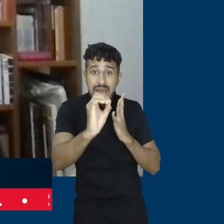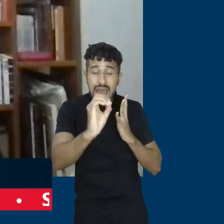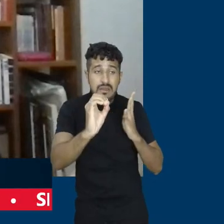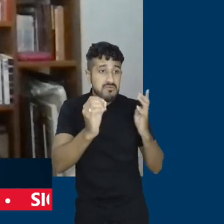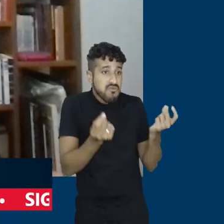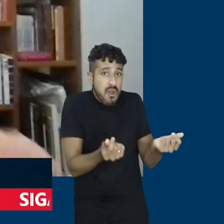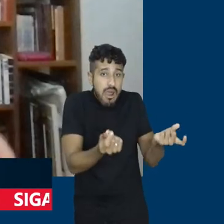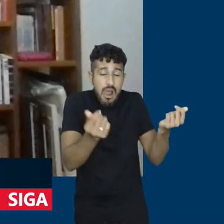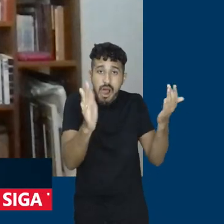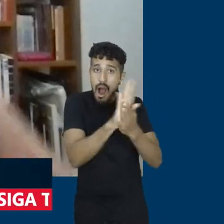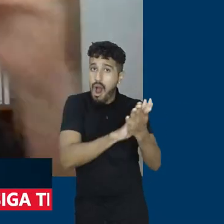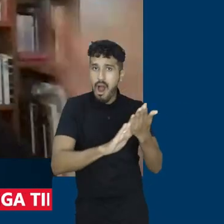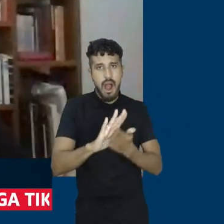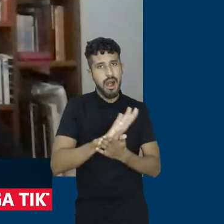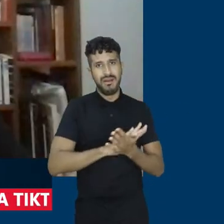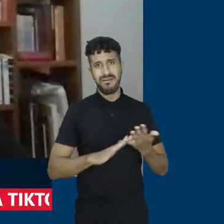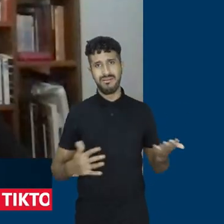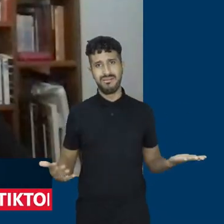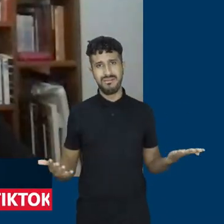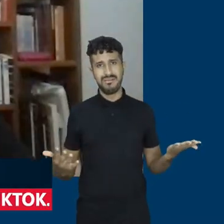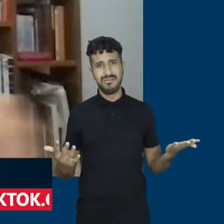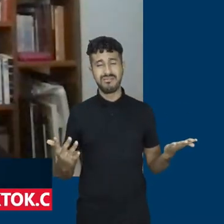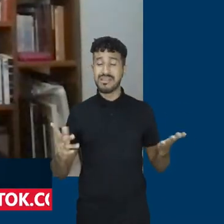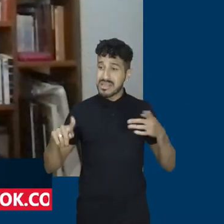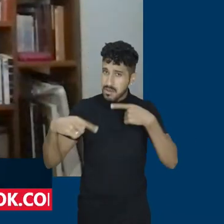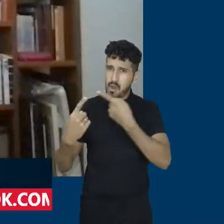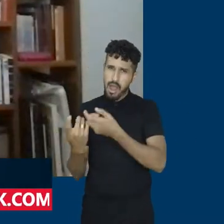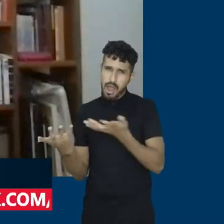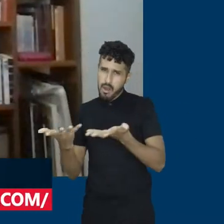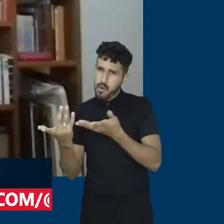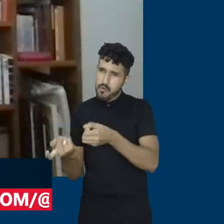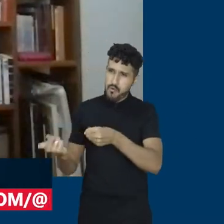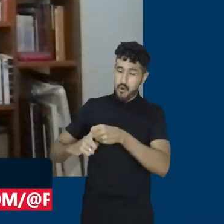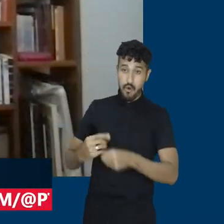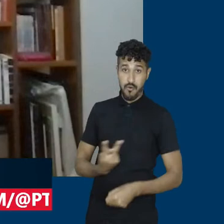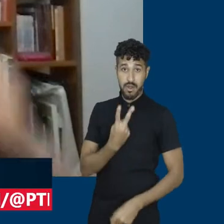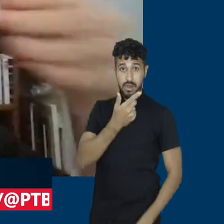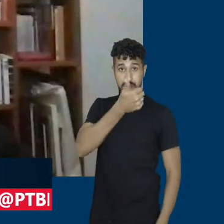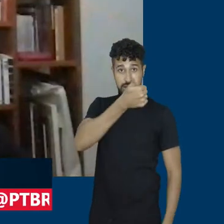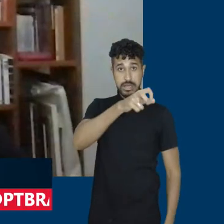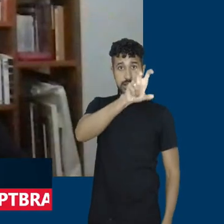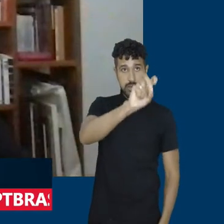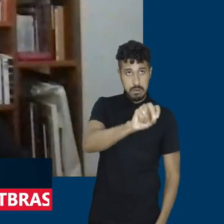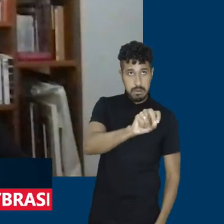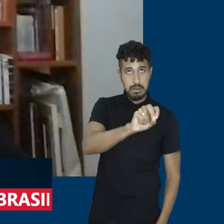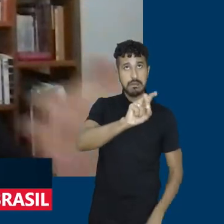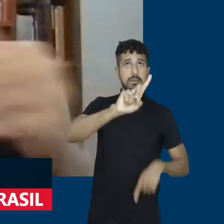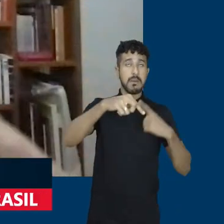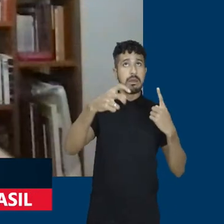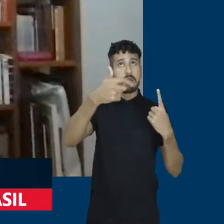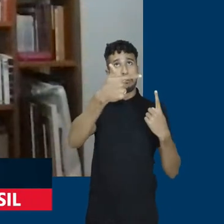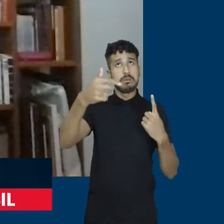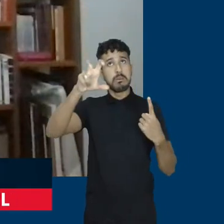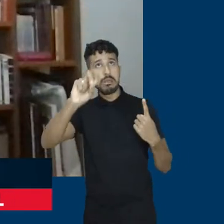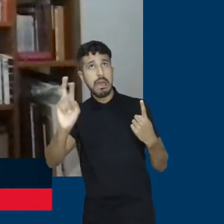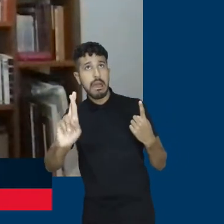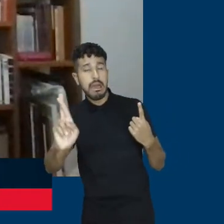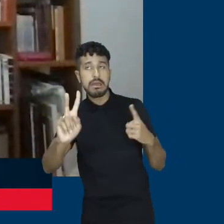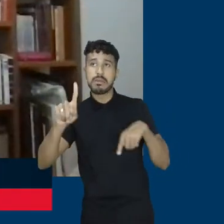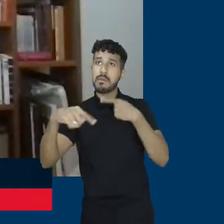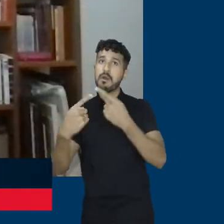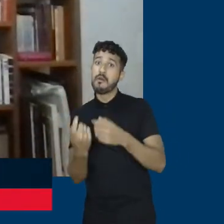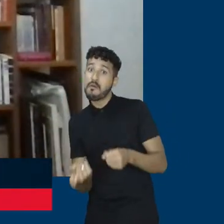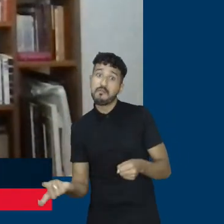zerada. Aí volta um valor de 150, 250, depois